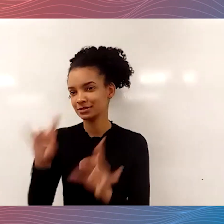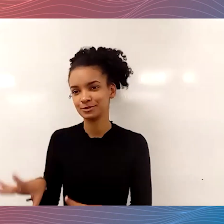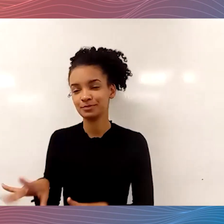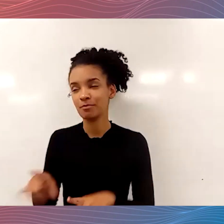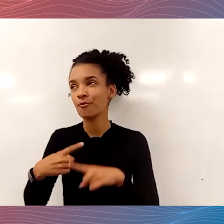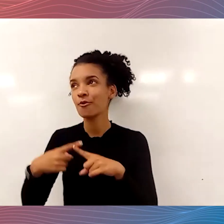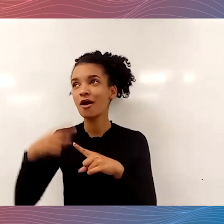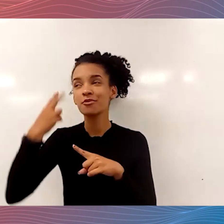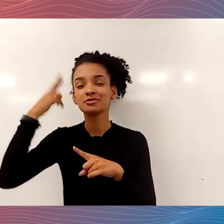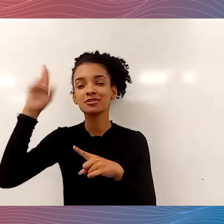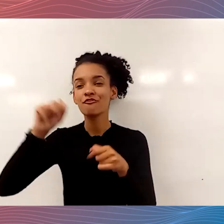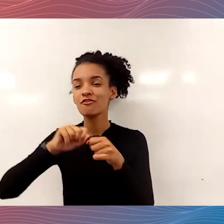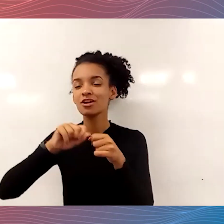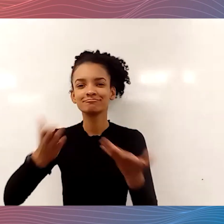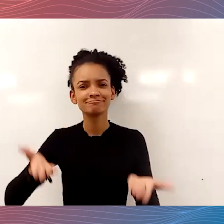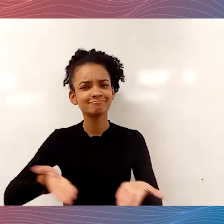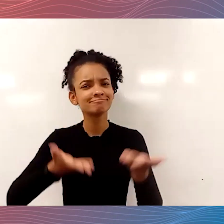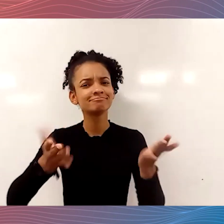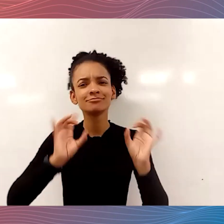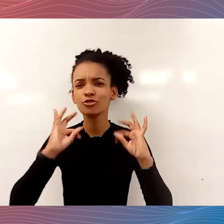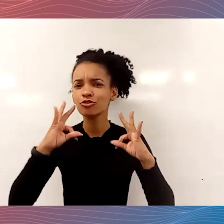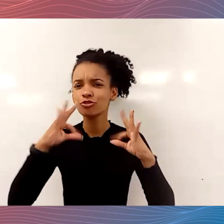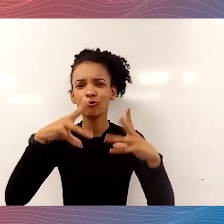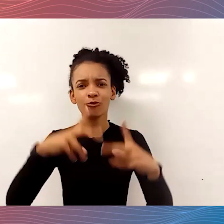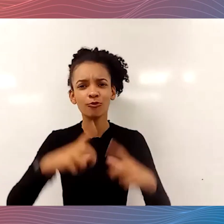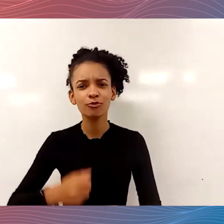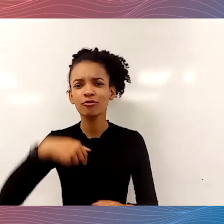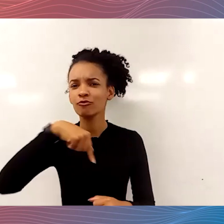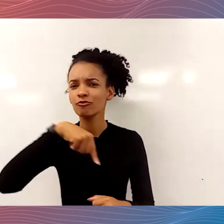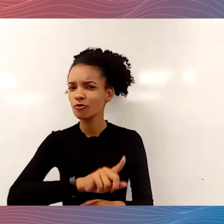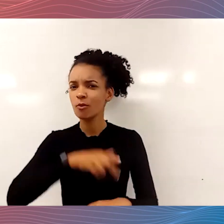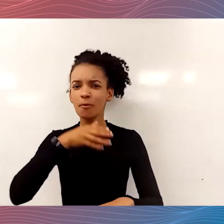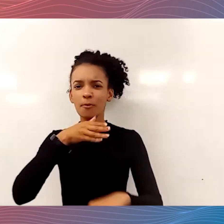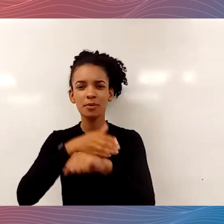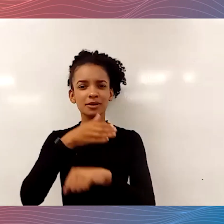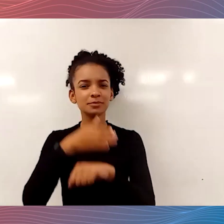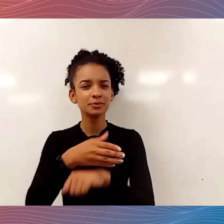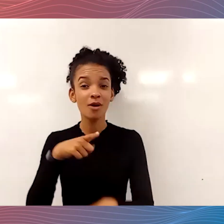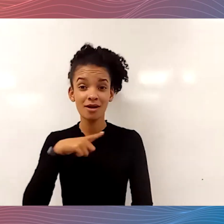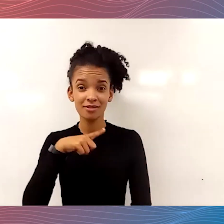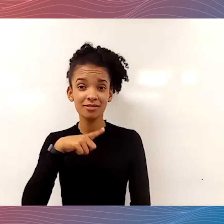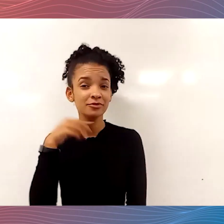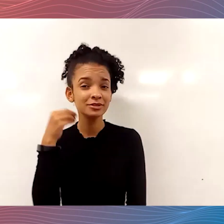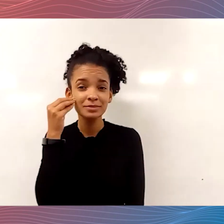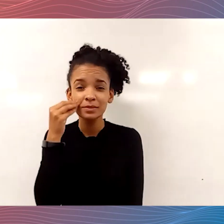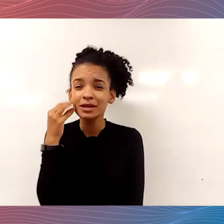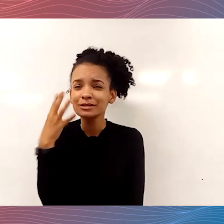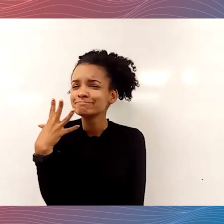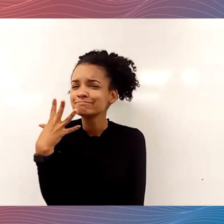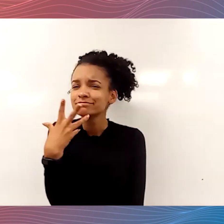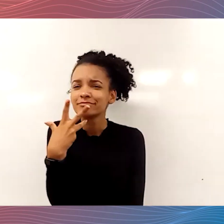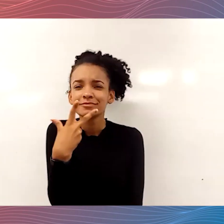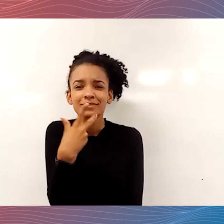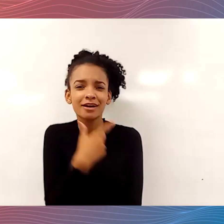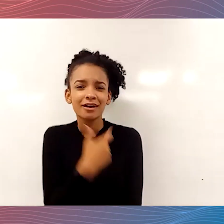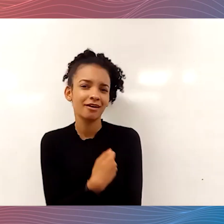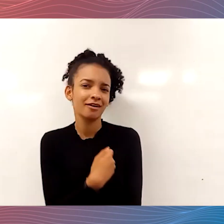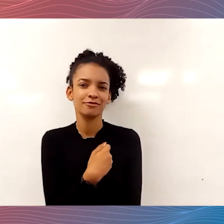todas. Todas foram, irmãos, tiveram experiências maravilhosas,